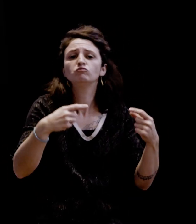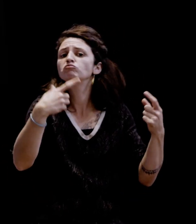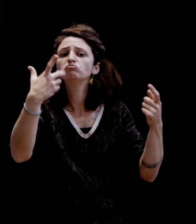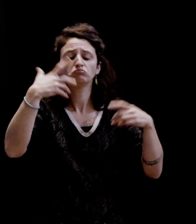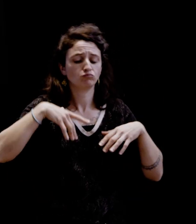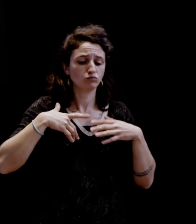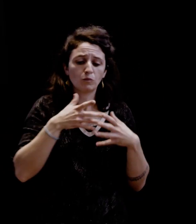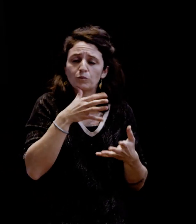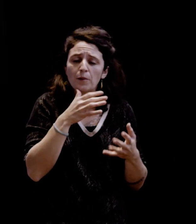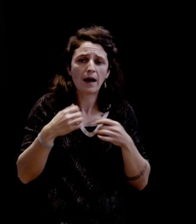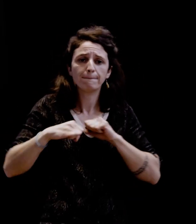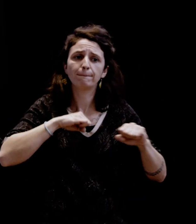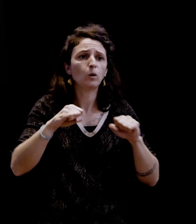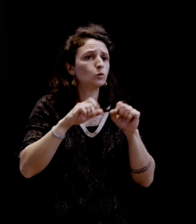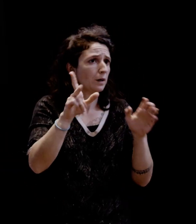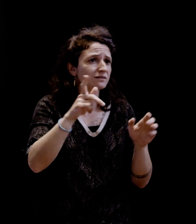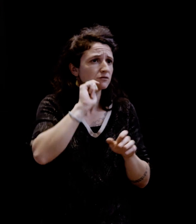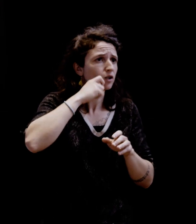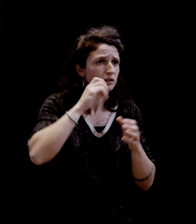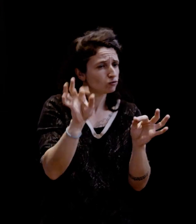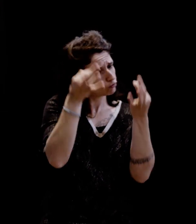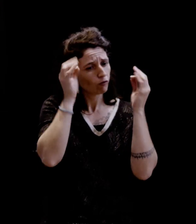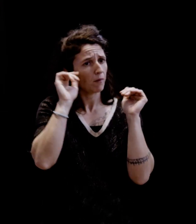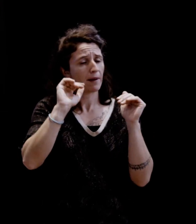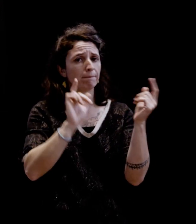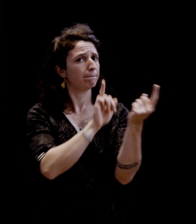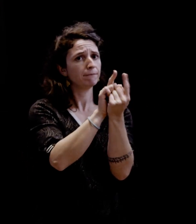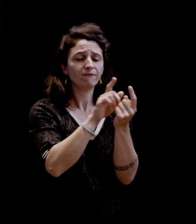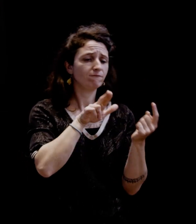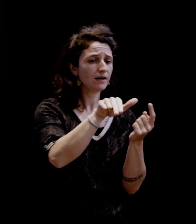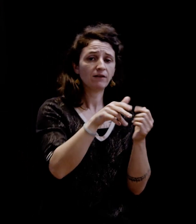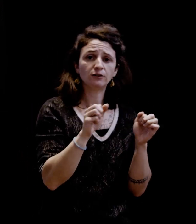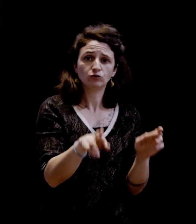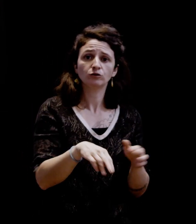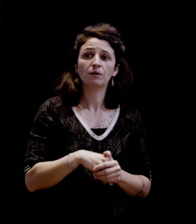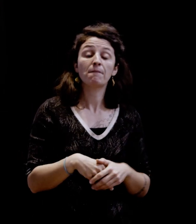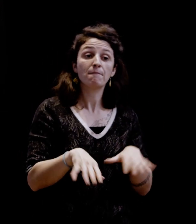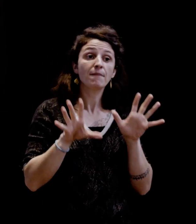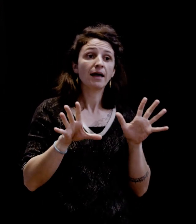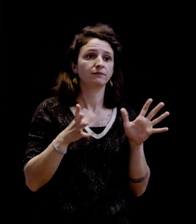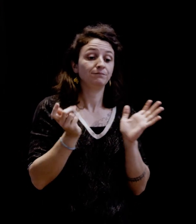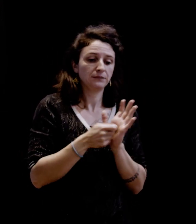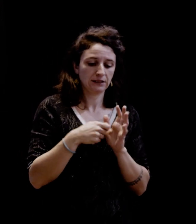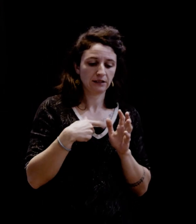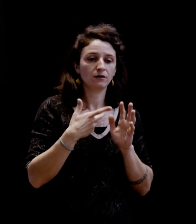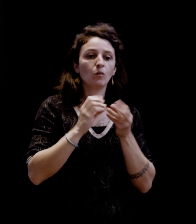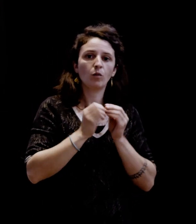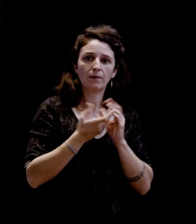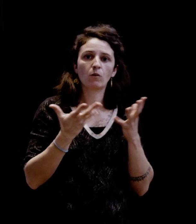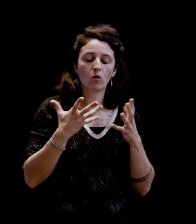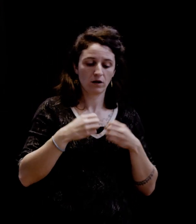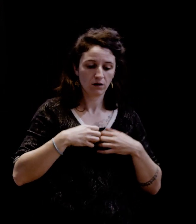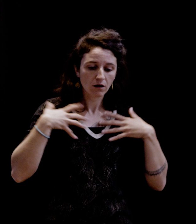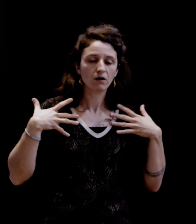dentiste et avoir beaucoup de médicaments, finalement, à la fin, ils trouveront le dentiste de famille. Mais dès qu'il y a un problème neurodéveloppemental, un problème de retard